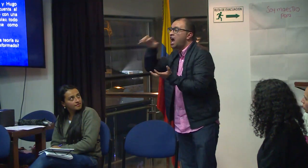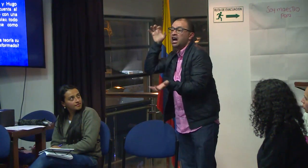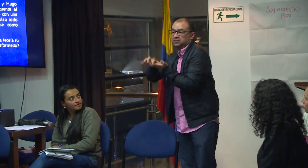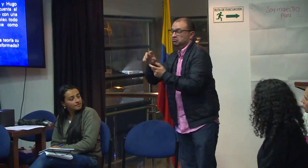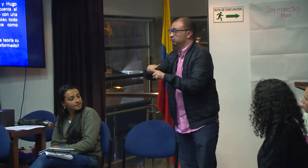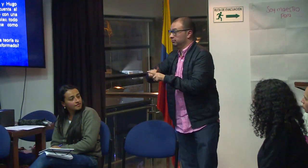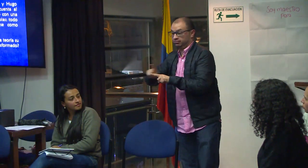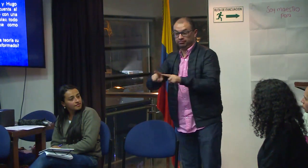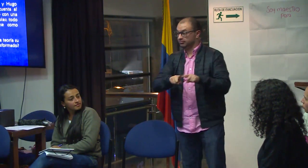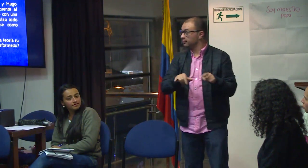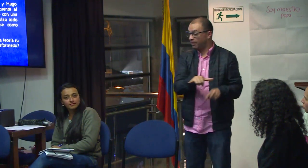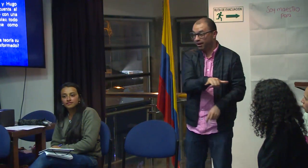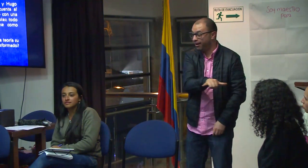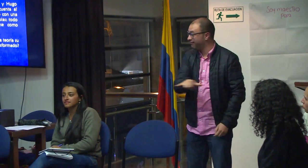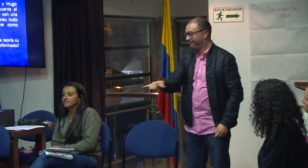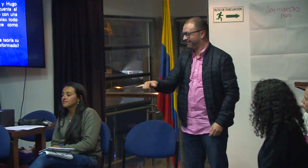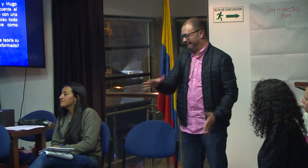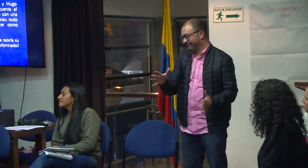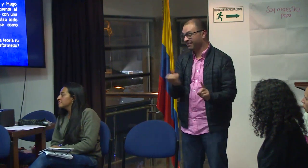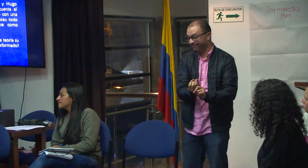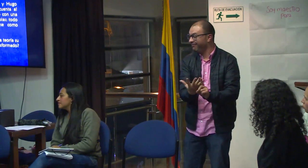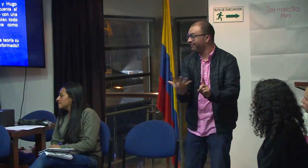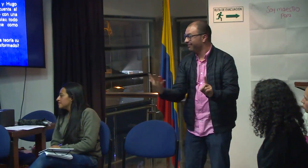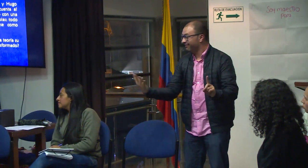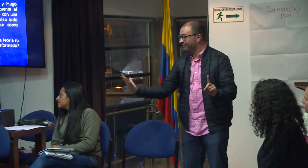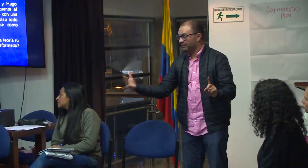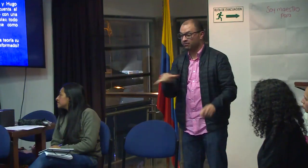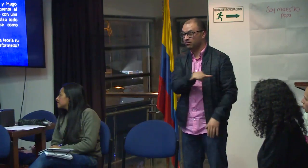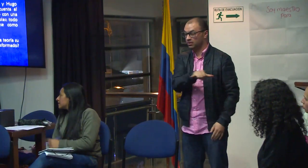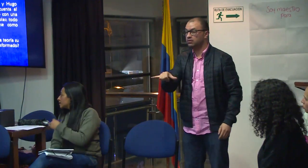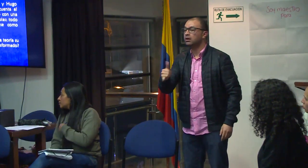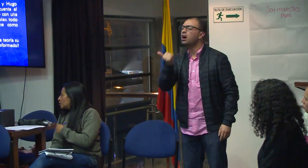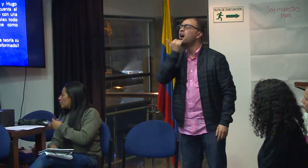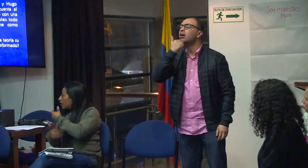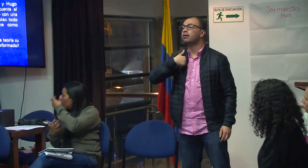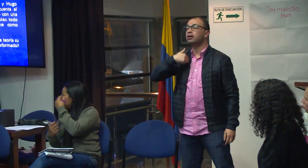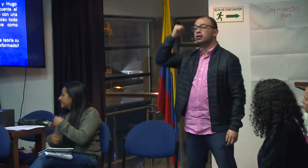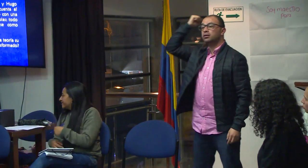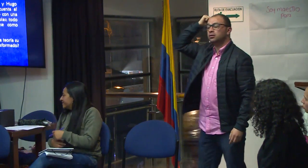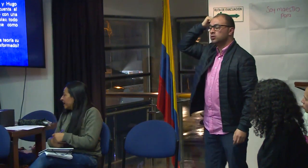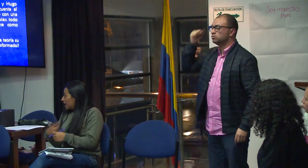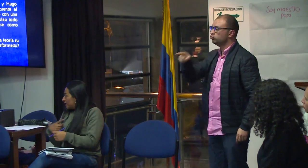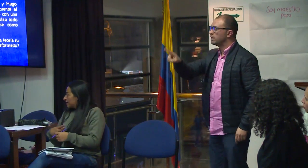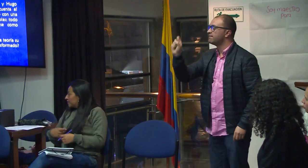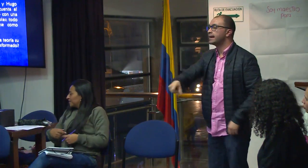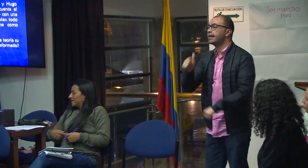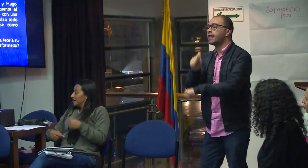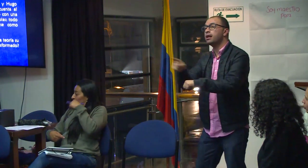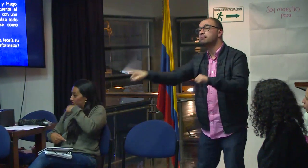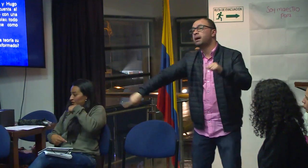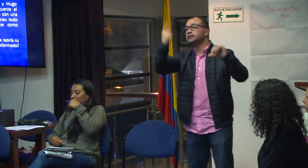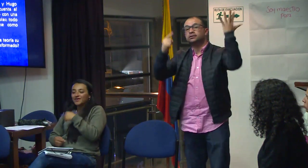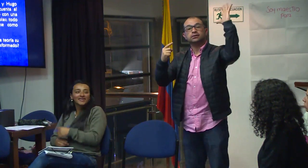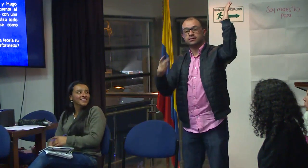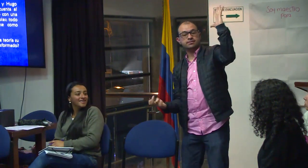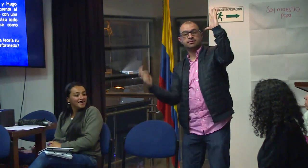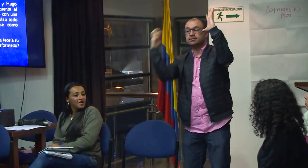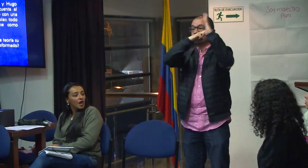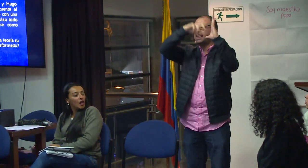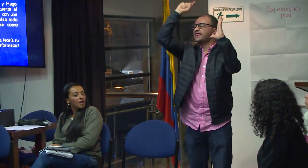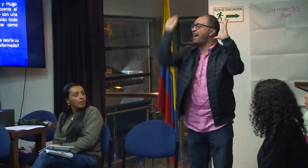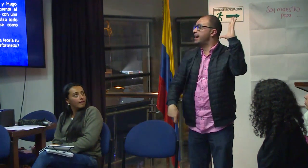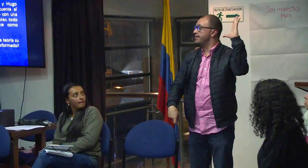un león, un cocodrilo. Cada uno es distinto, ahí podría asemejarse a la alteridad. Y el profesor les exige